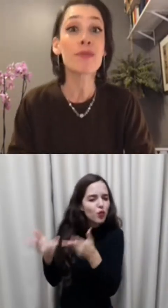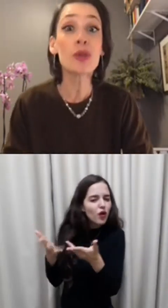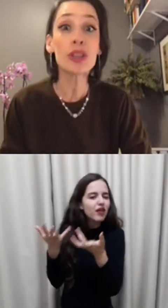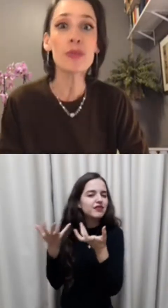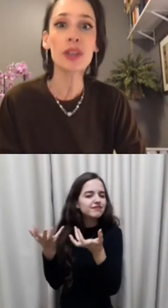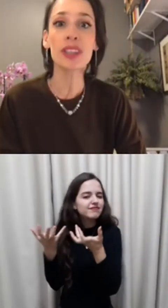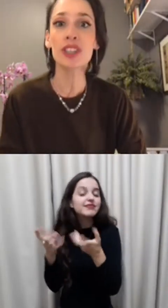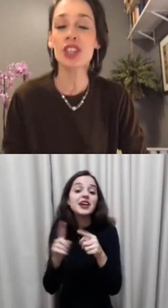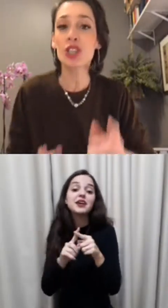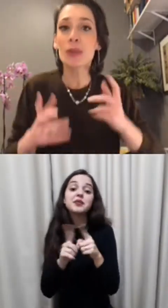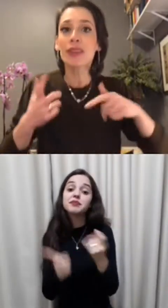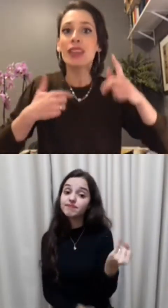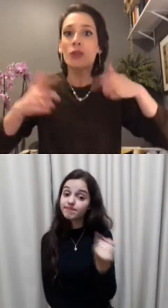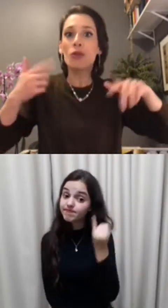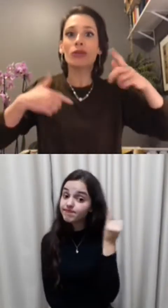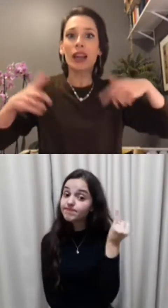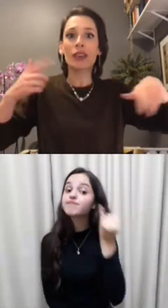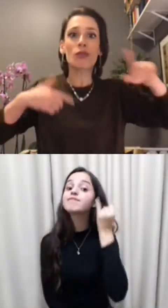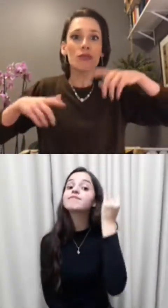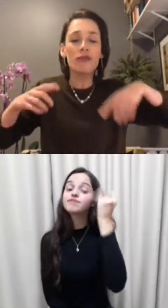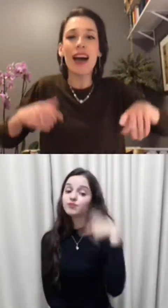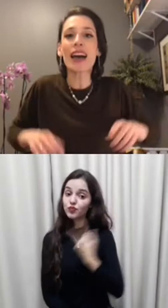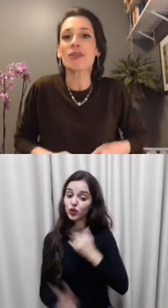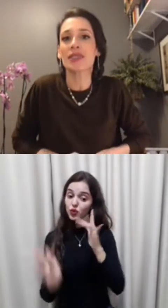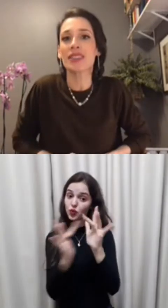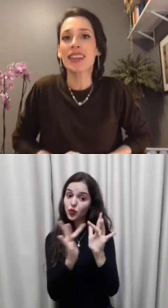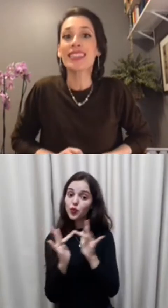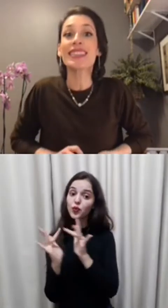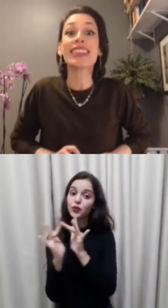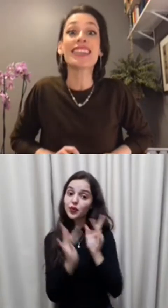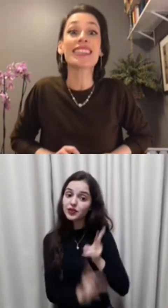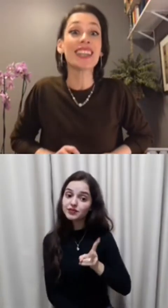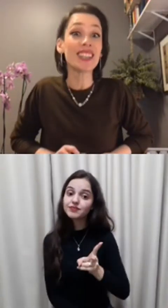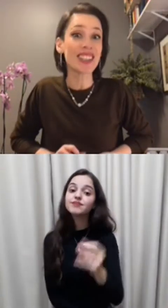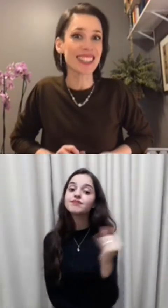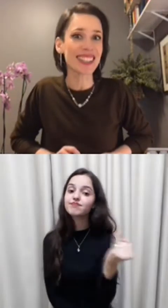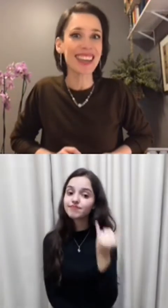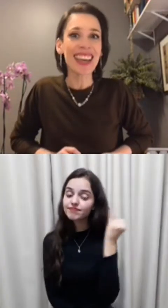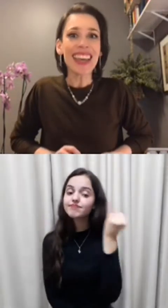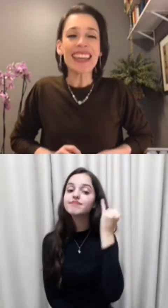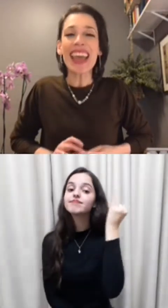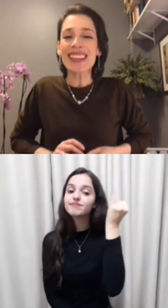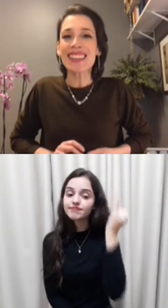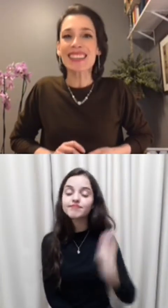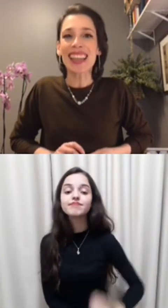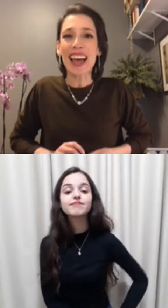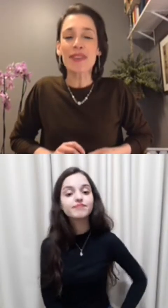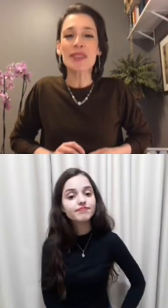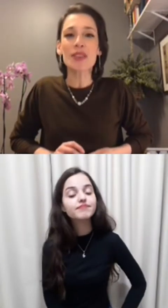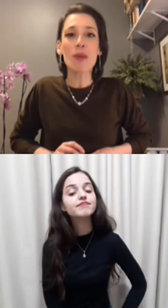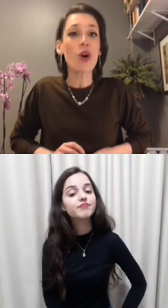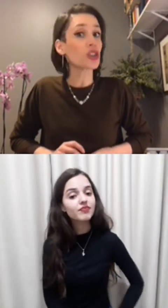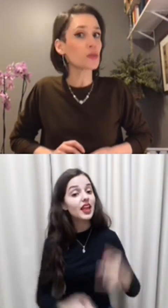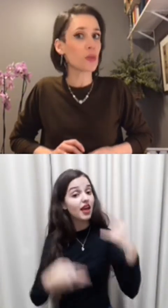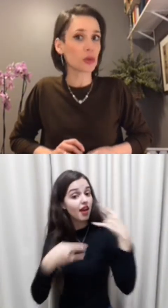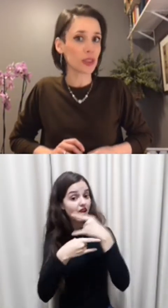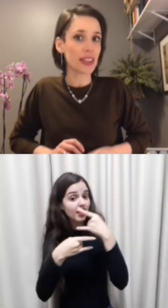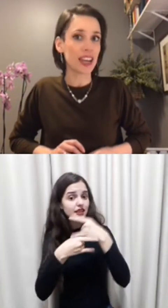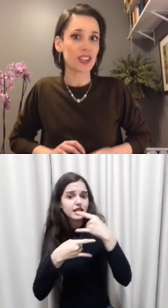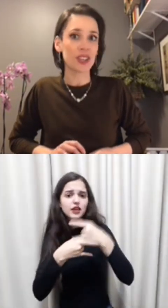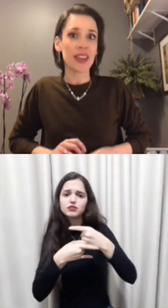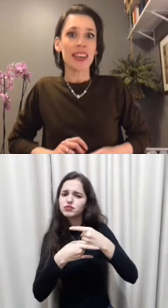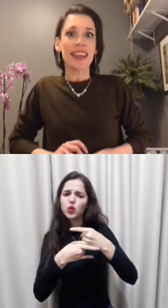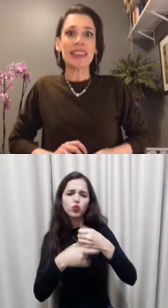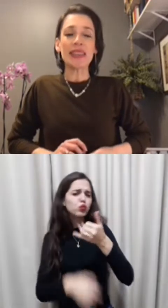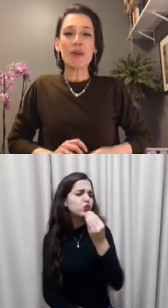é muito importante a gente manter o contato com vários sinalizantes. E essas lives são uma ótima